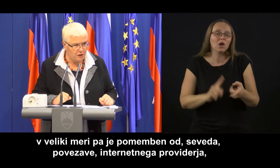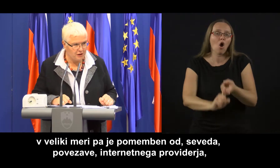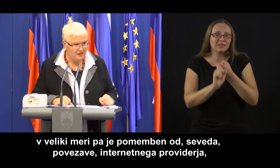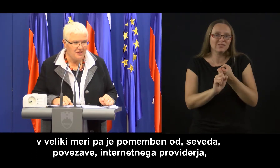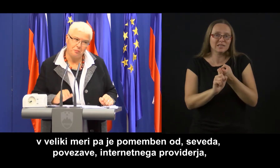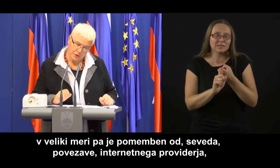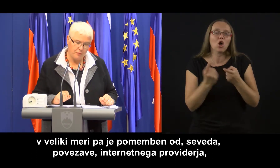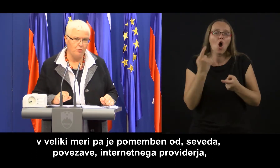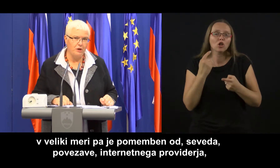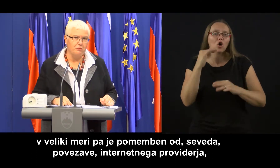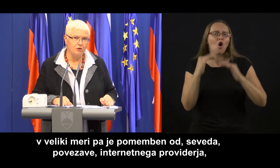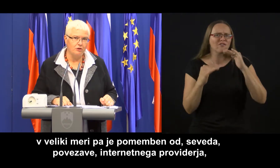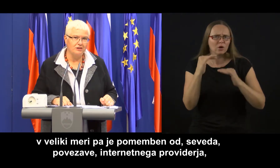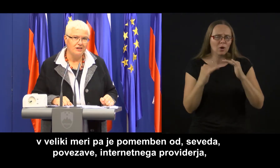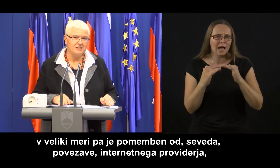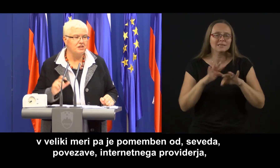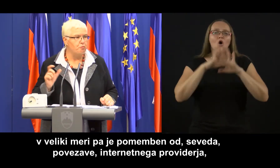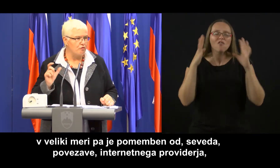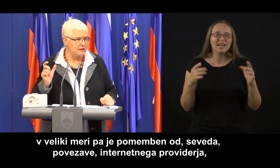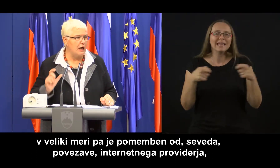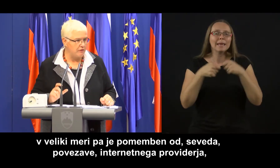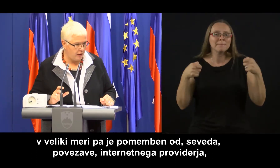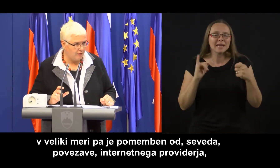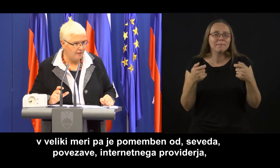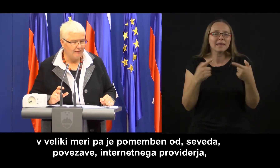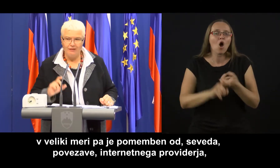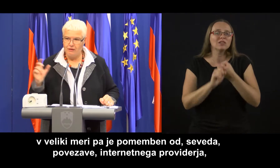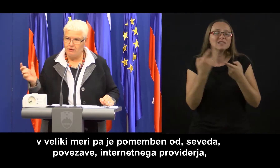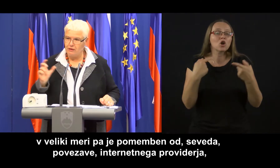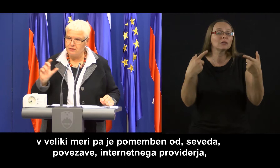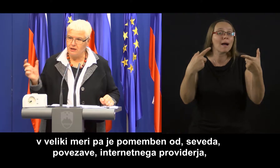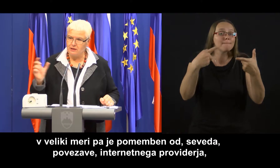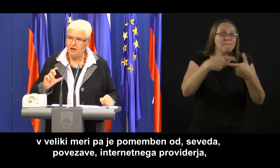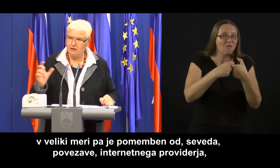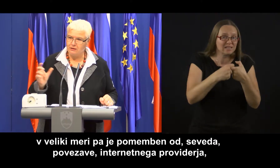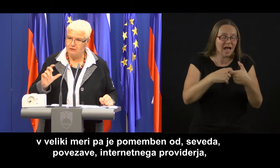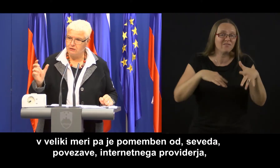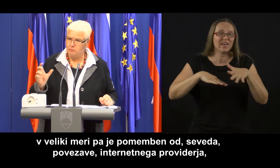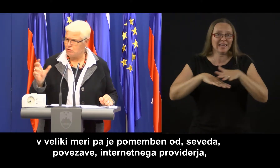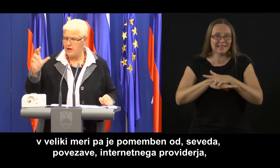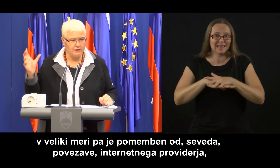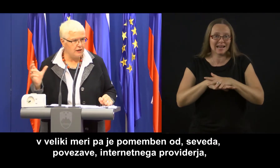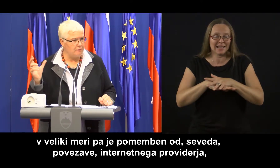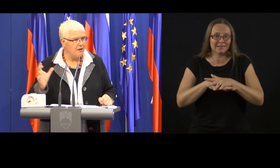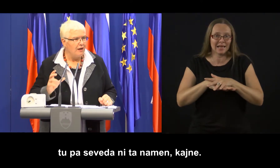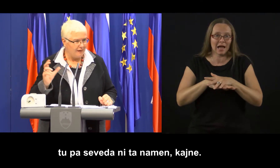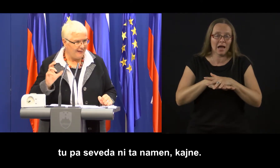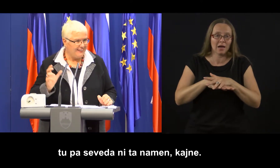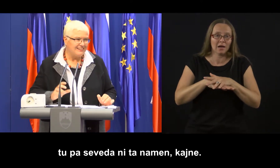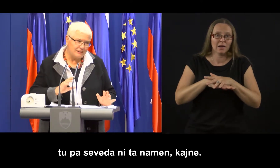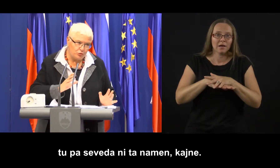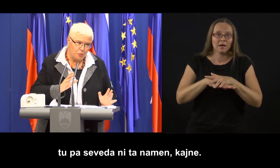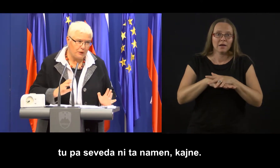veliki meri, pa je pomemben od seveda povezave internetnega providerja,